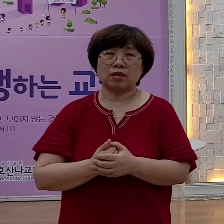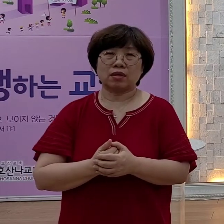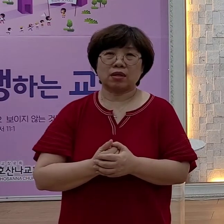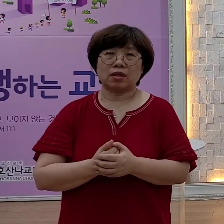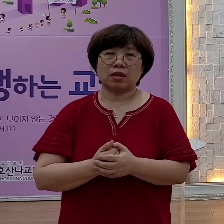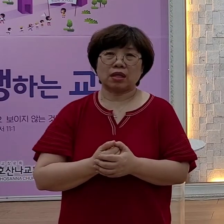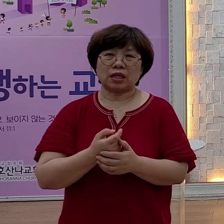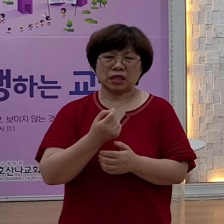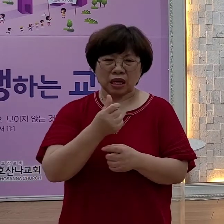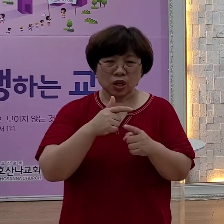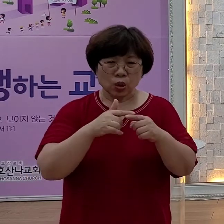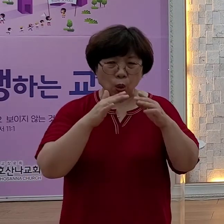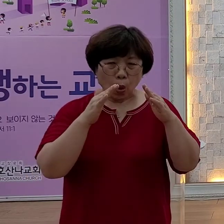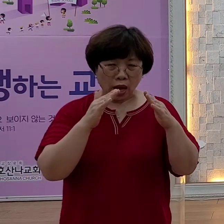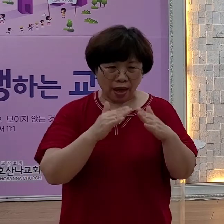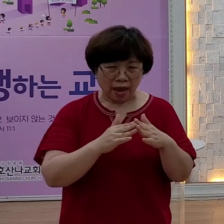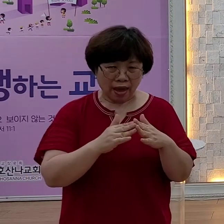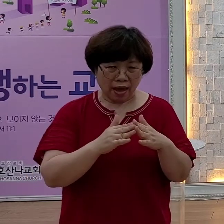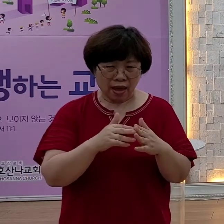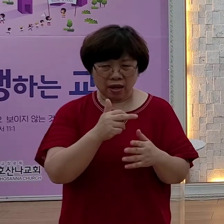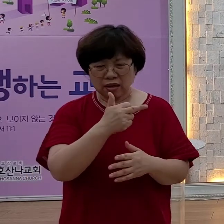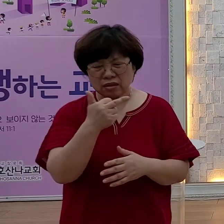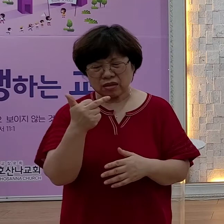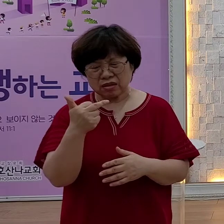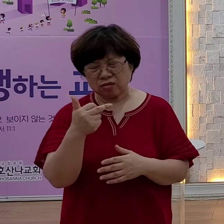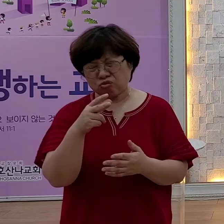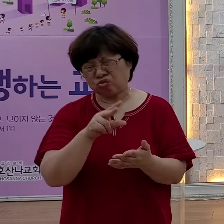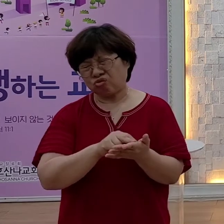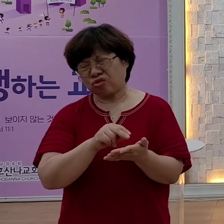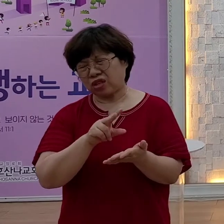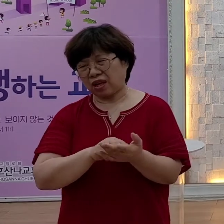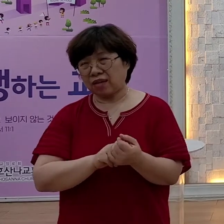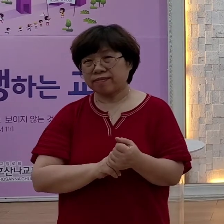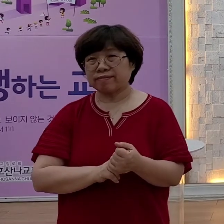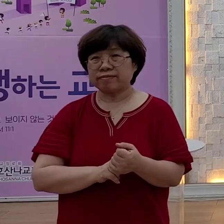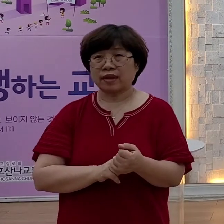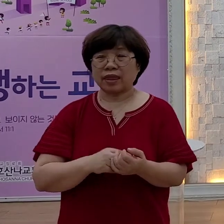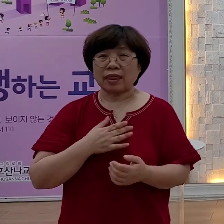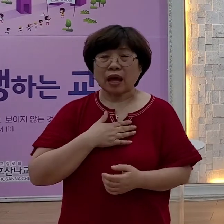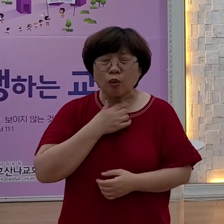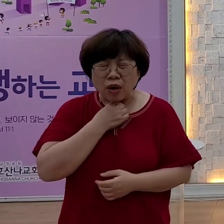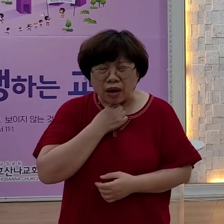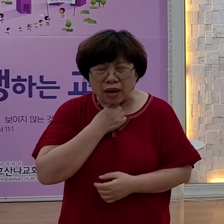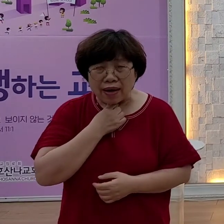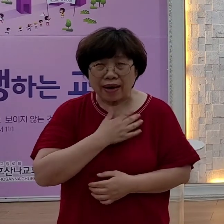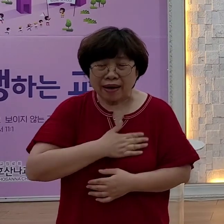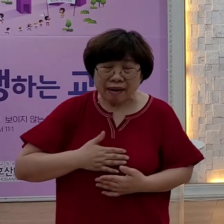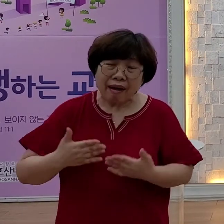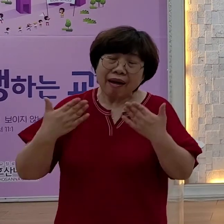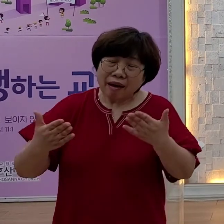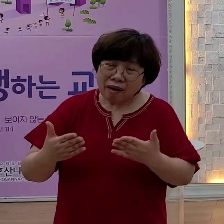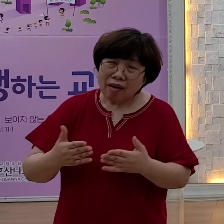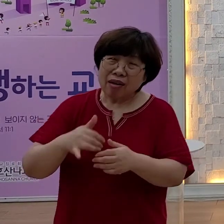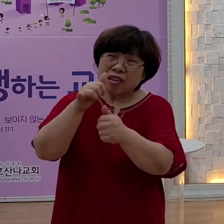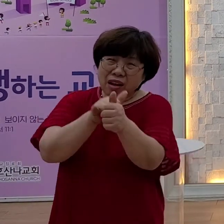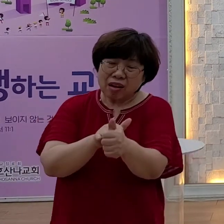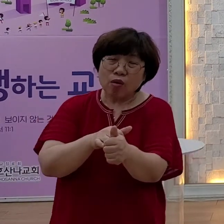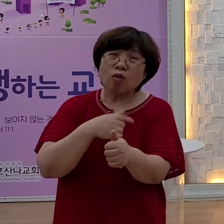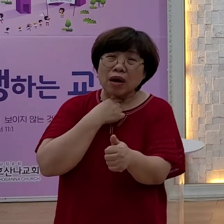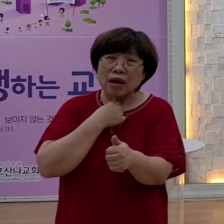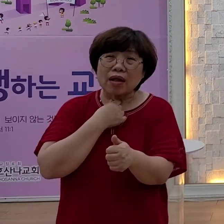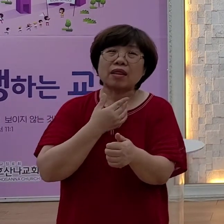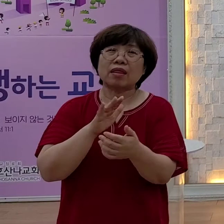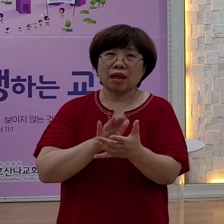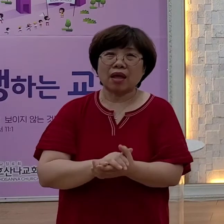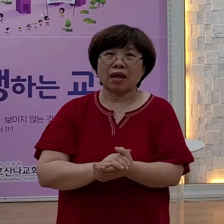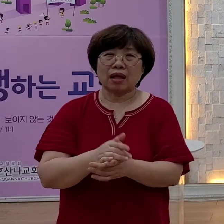그게 이 작은 교회의 큰 특징이에요. 그러니까 뭔가 하고 싶은데도 봉사를 하고 아니 자기가 뭔가 섬기고 싶은데도 저한테 그런